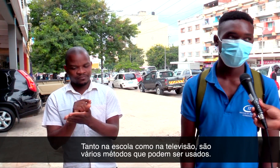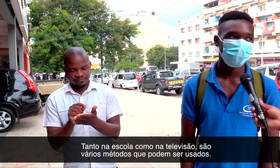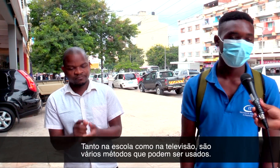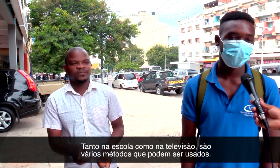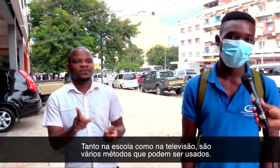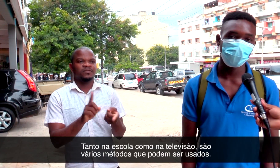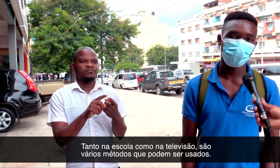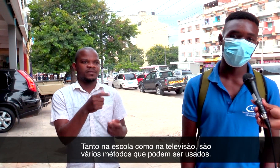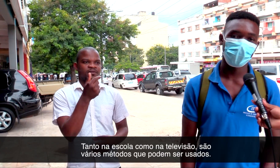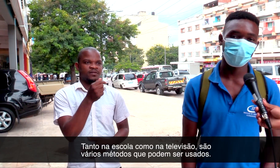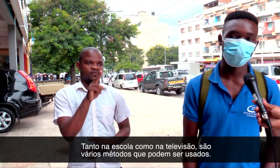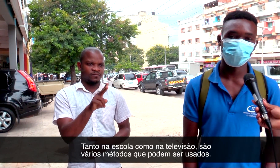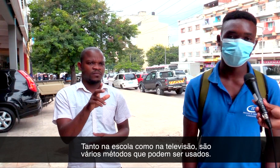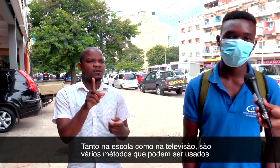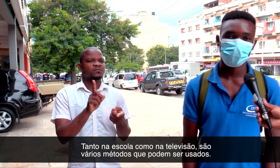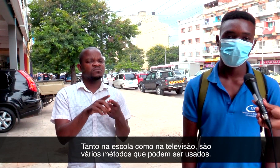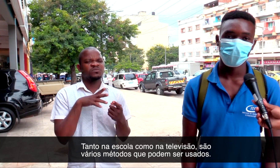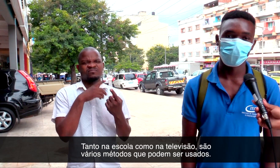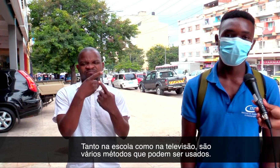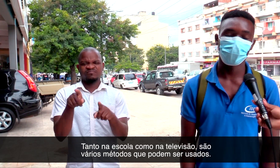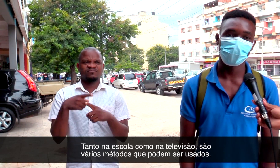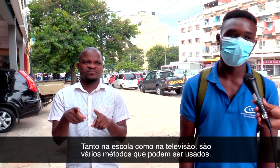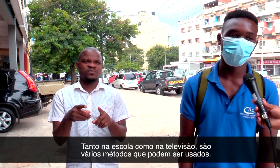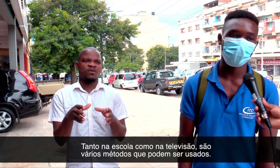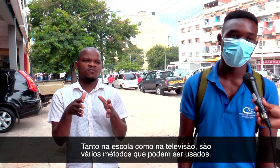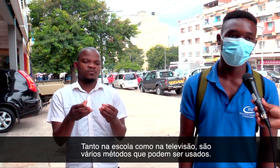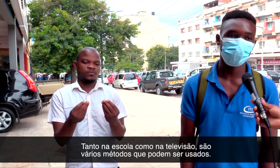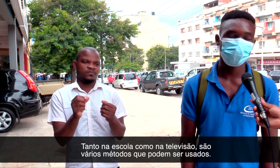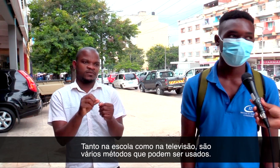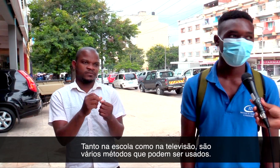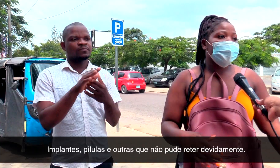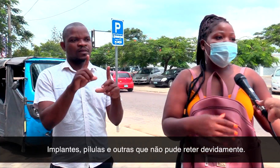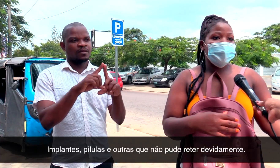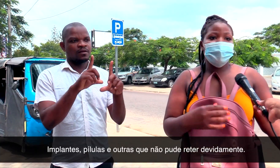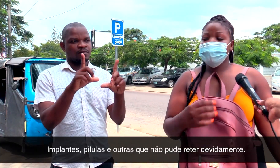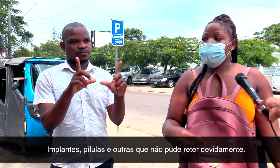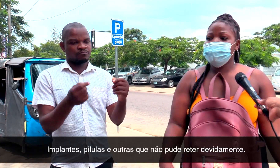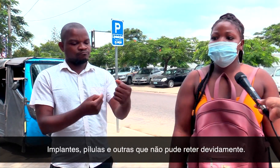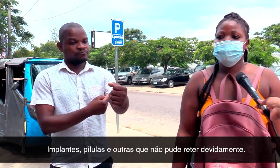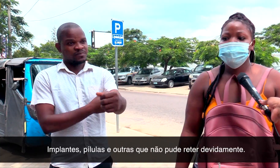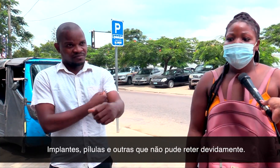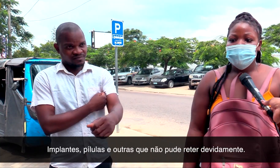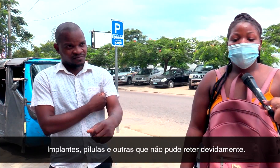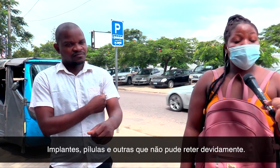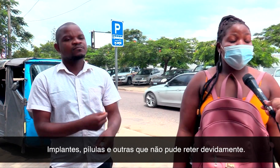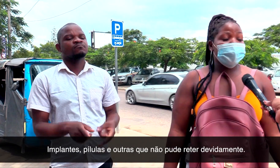televisão, e são vários métodos que podem ser usados. Implante